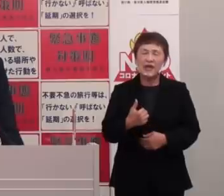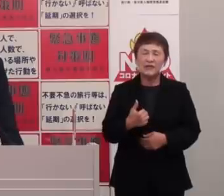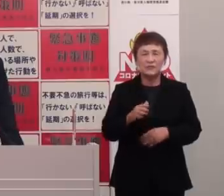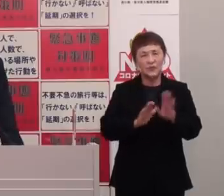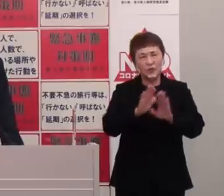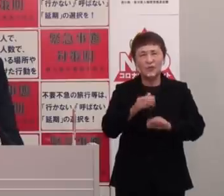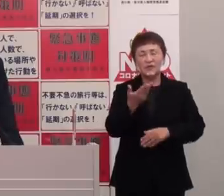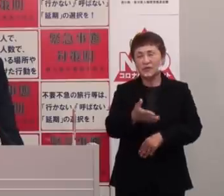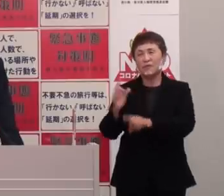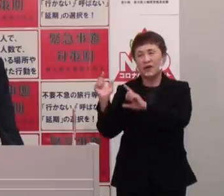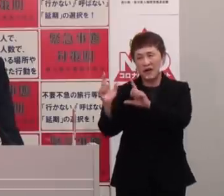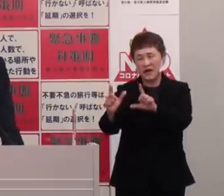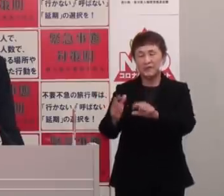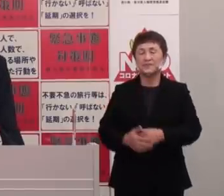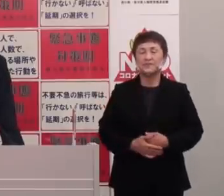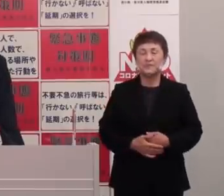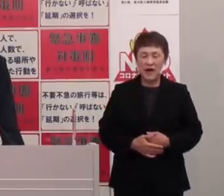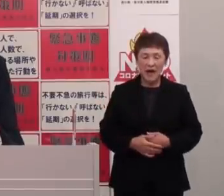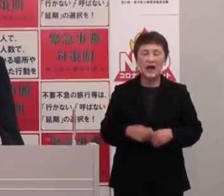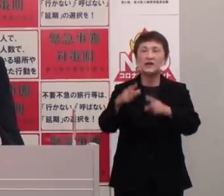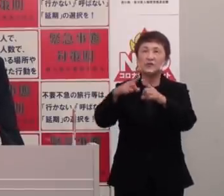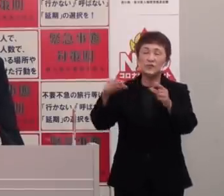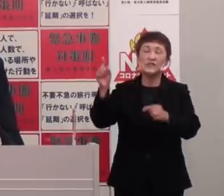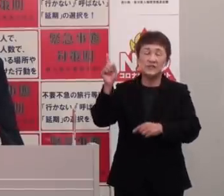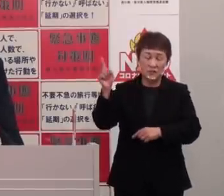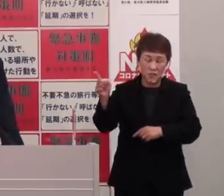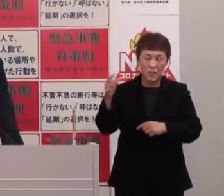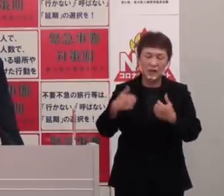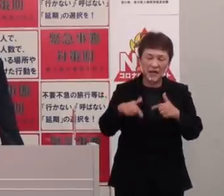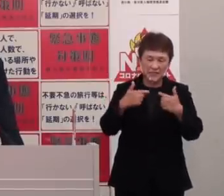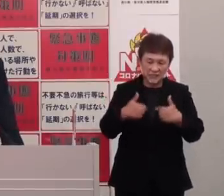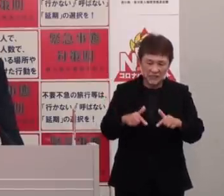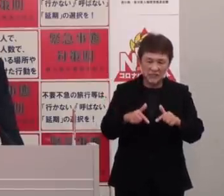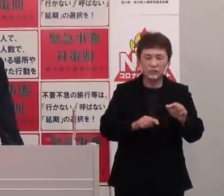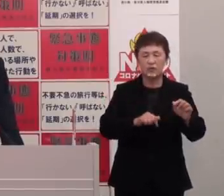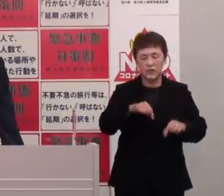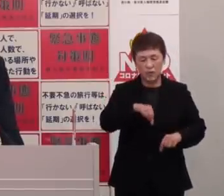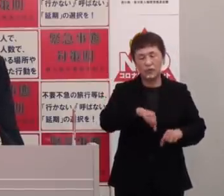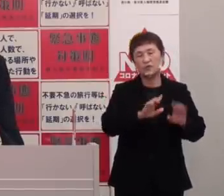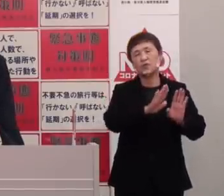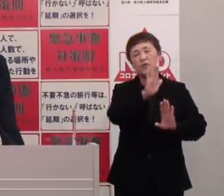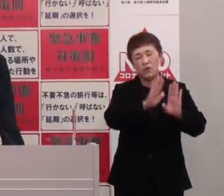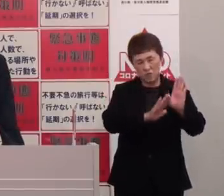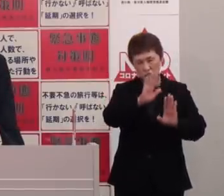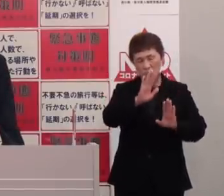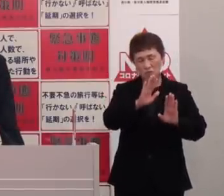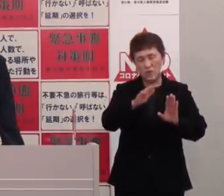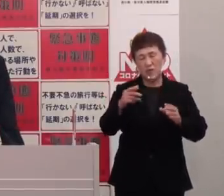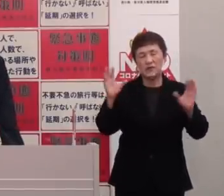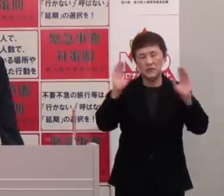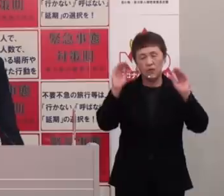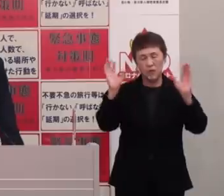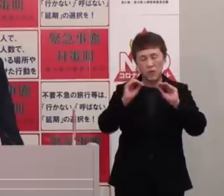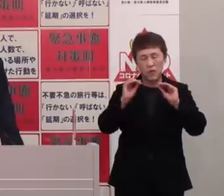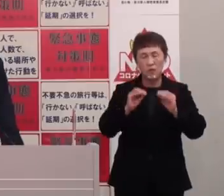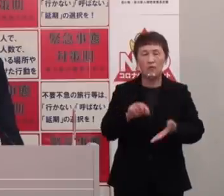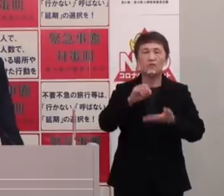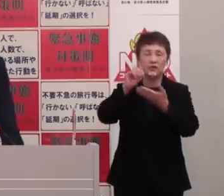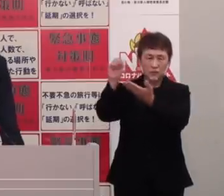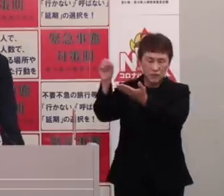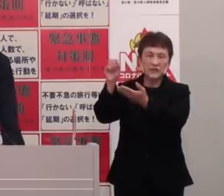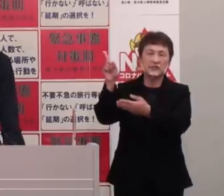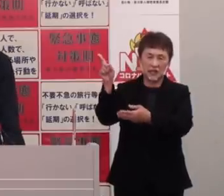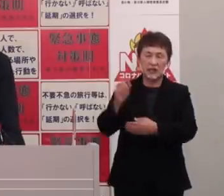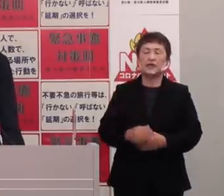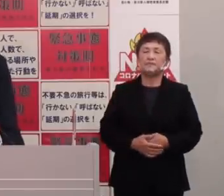と毎日の状況については、情報交換といいますか、こちらから提